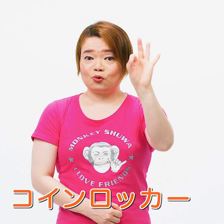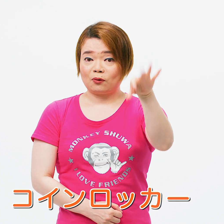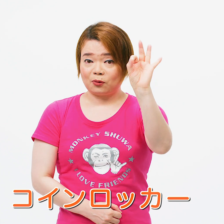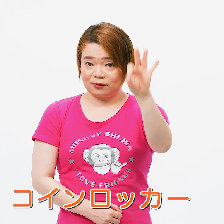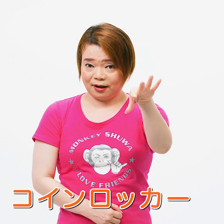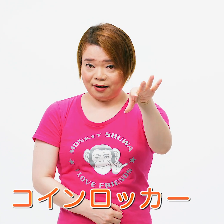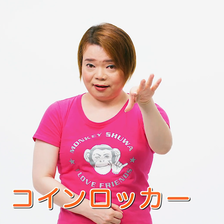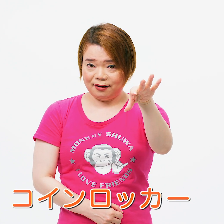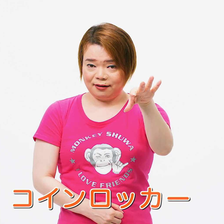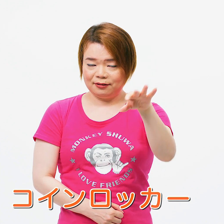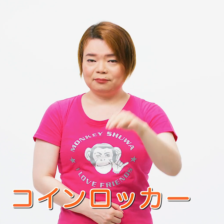コインロッカ